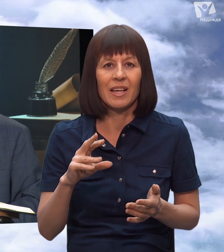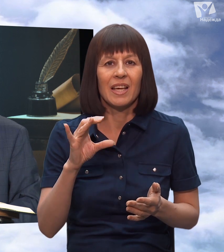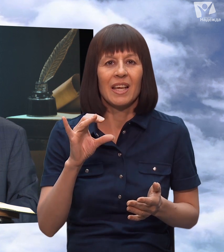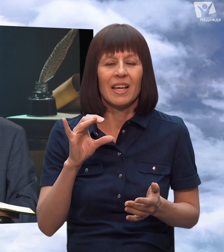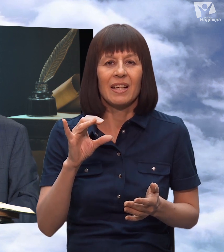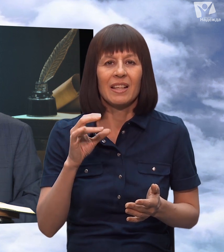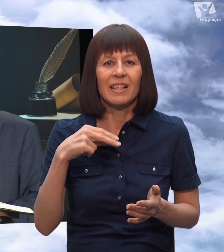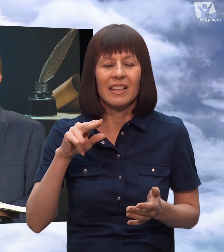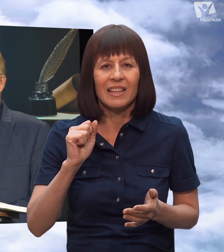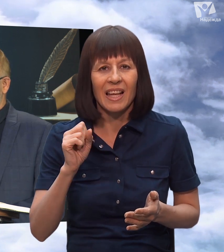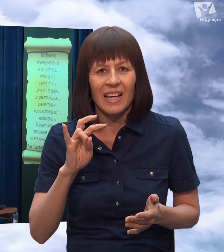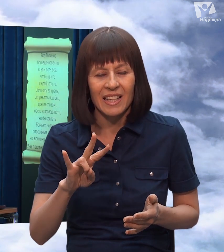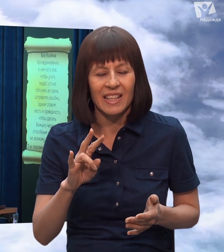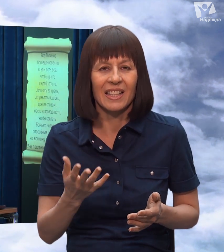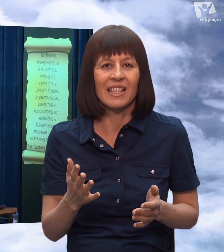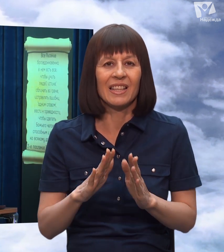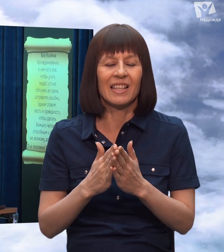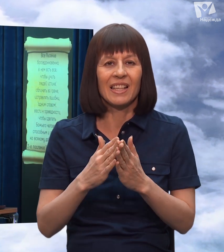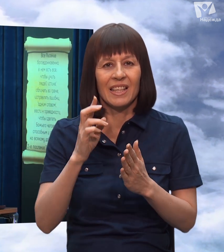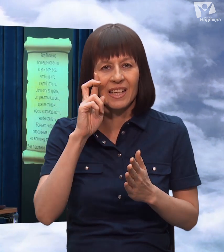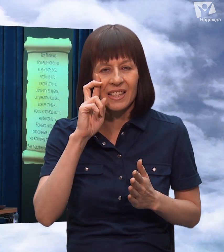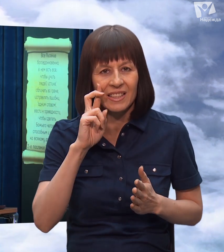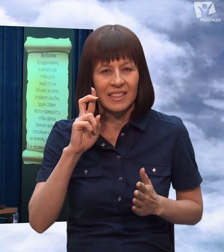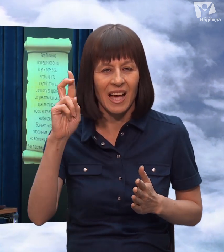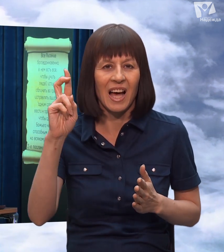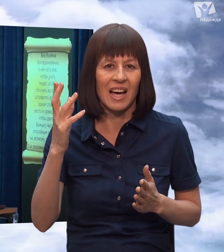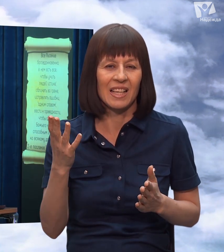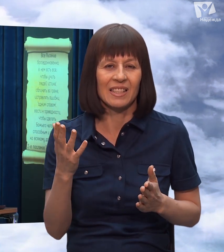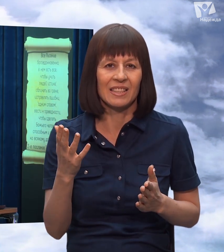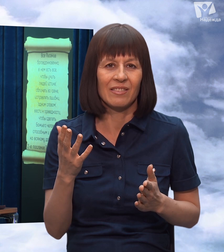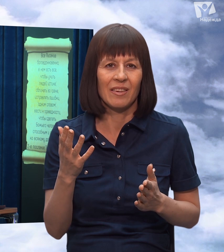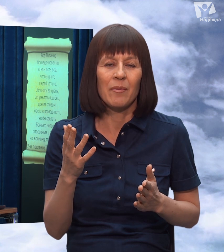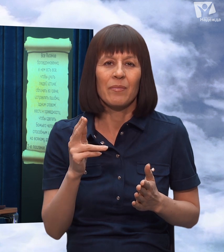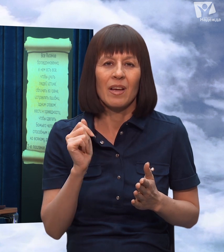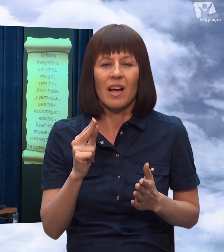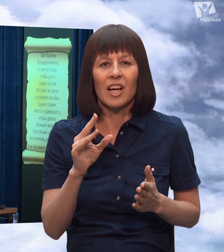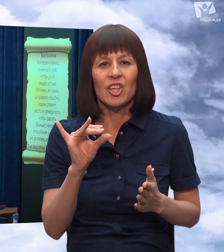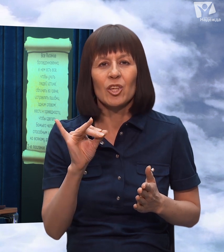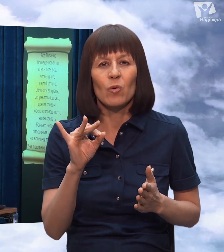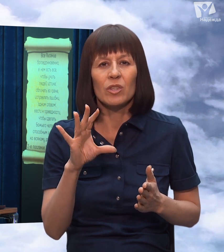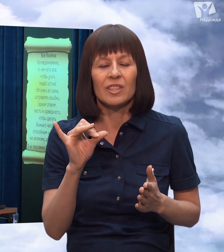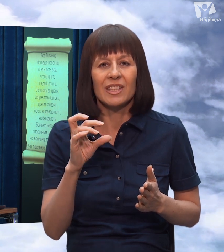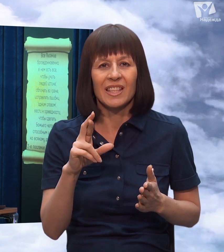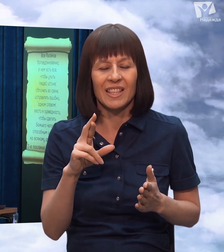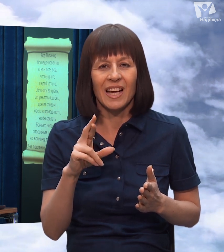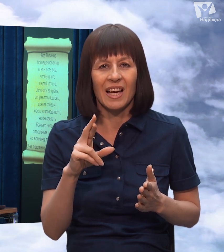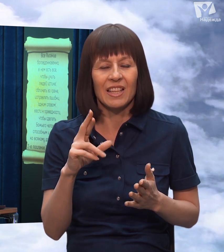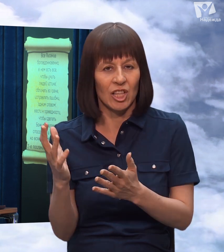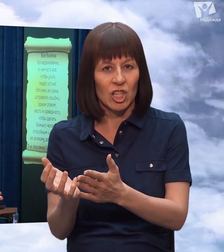ней царских книги царство вот эпизод с царем и оси и и найденной книгой